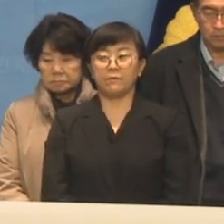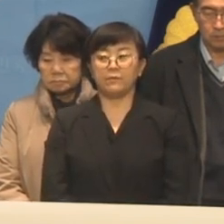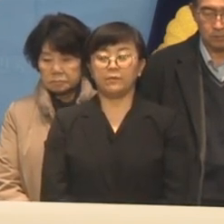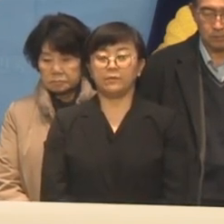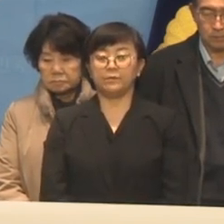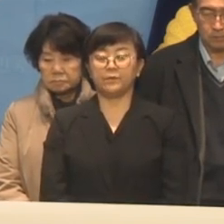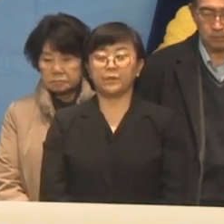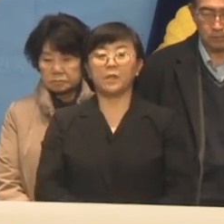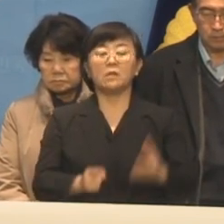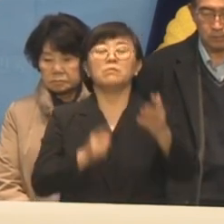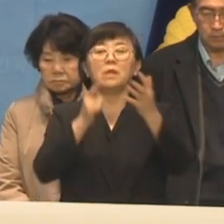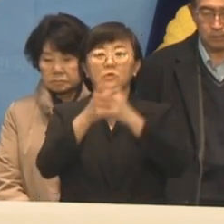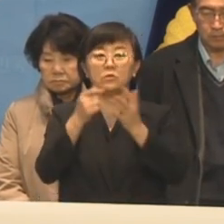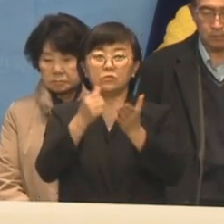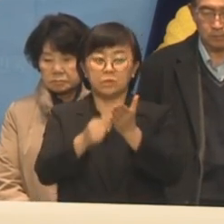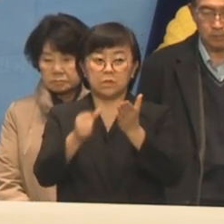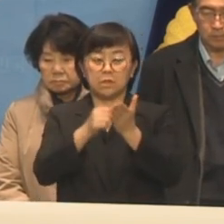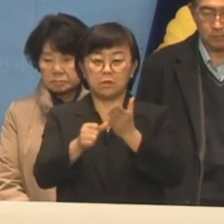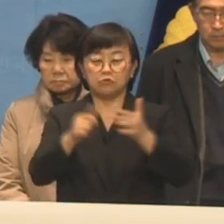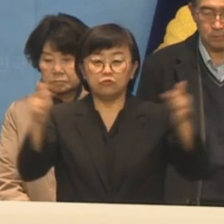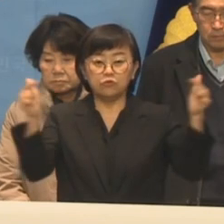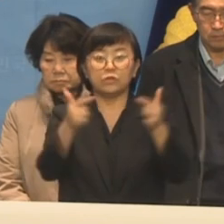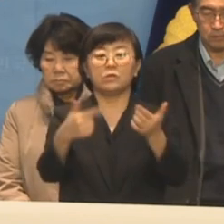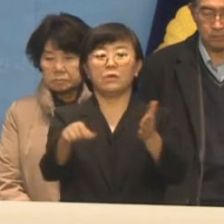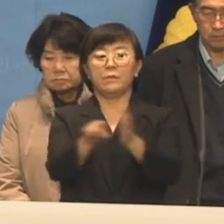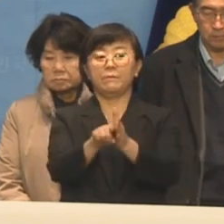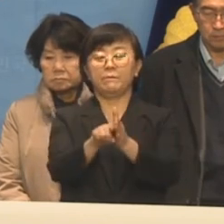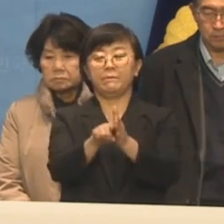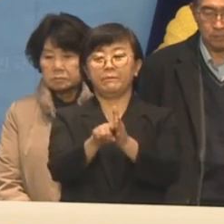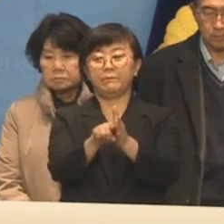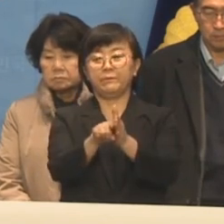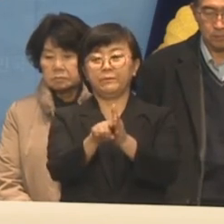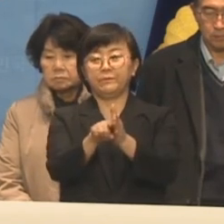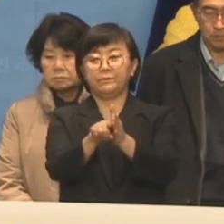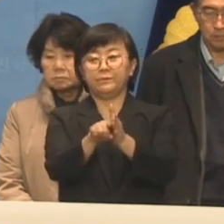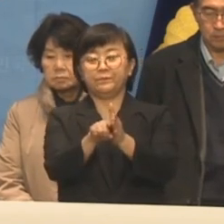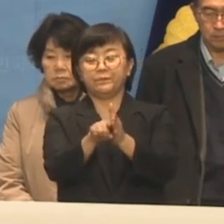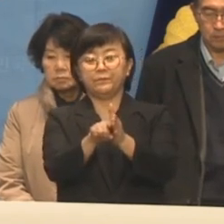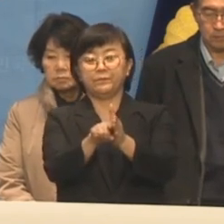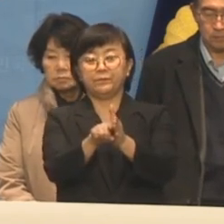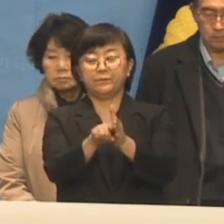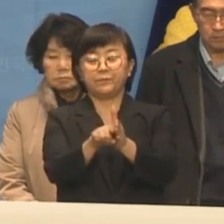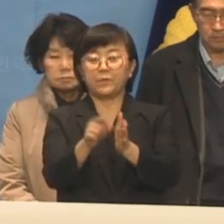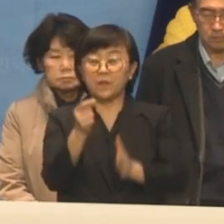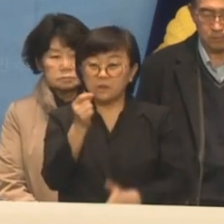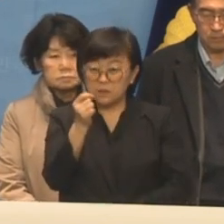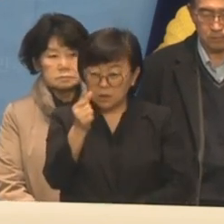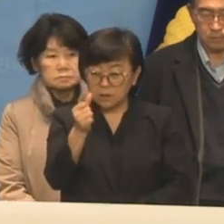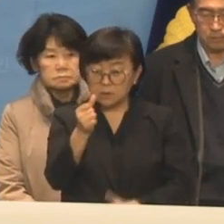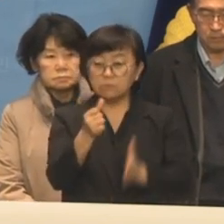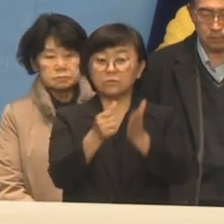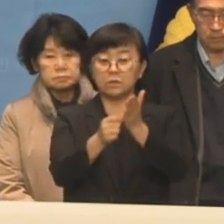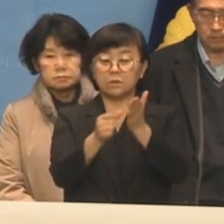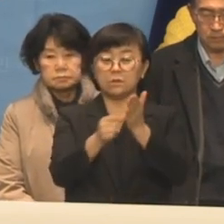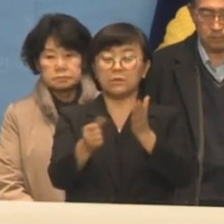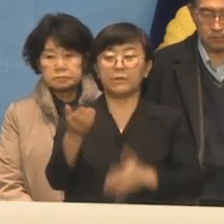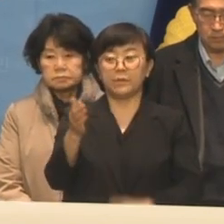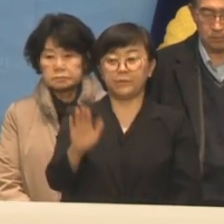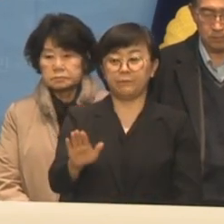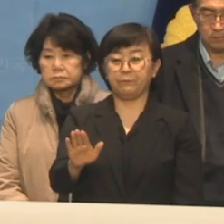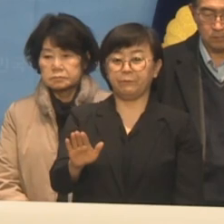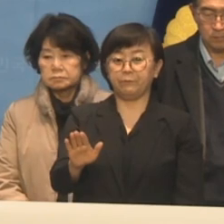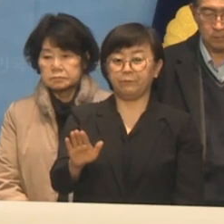그런 방출되는 방사성 물질을 최소화하려 하는 이유가 아무리 적은 양의 방사성 물질이라